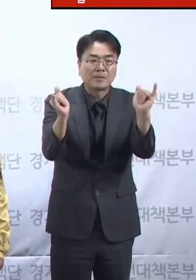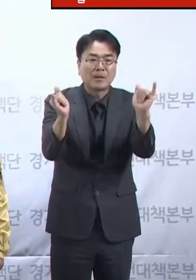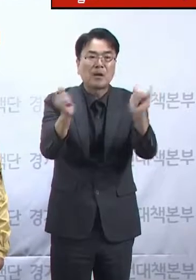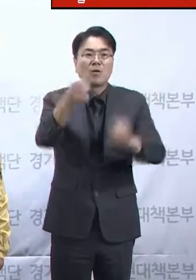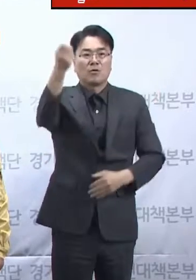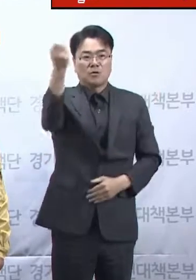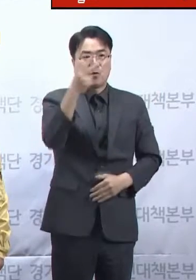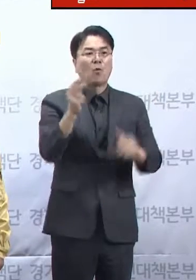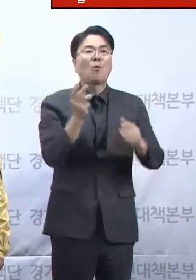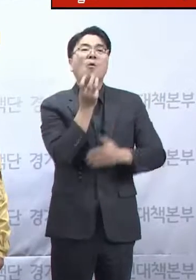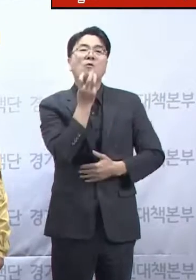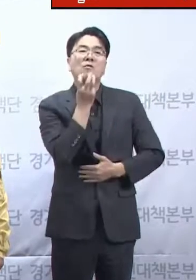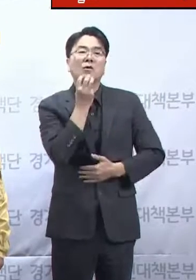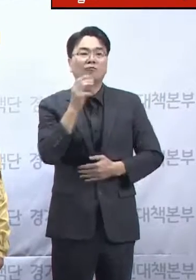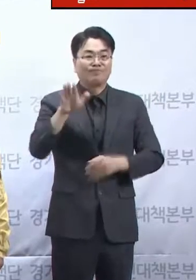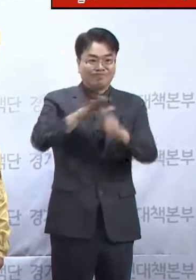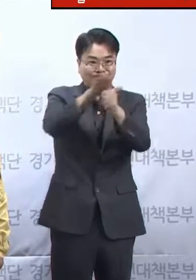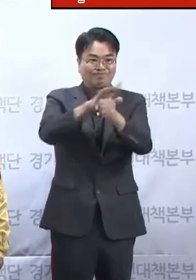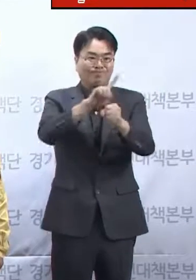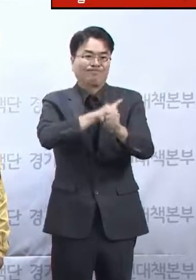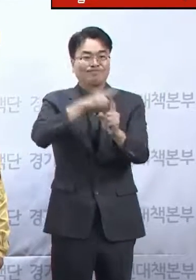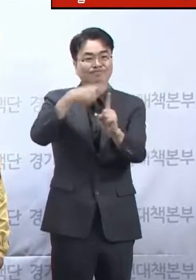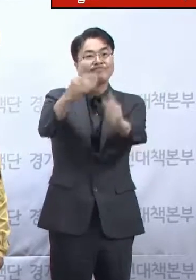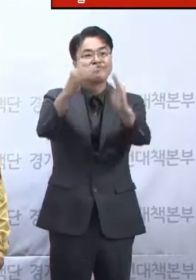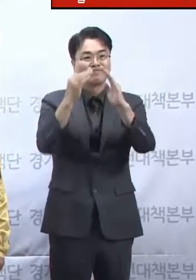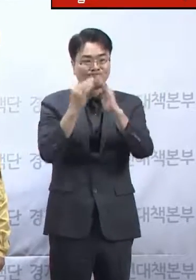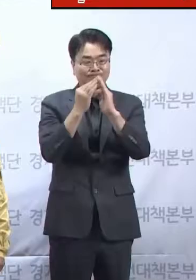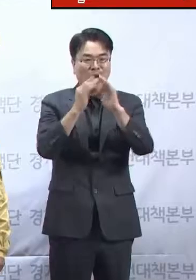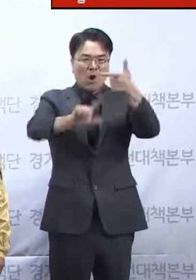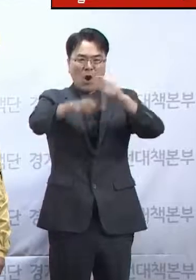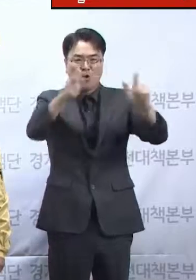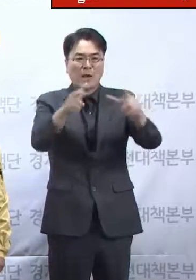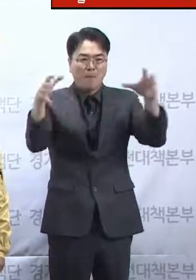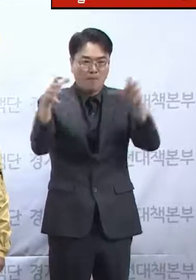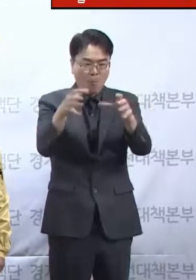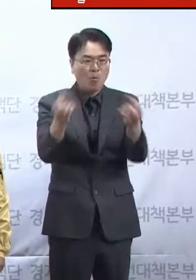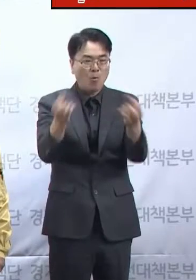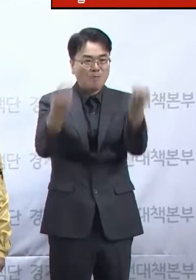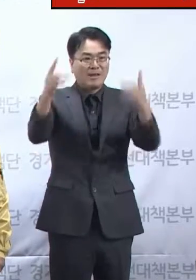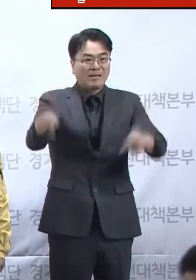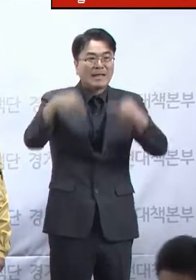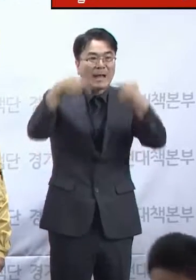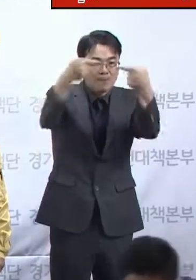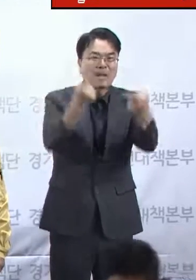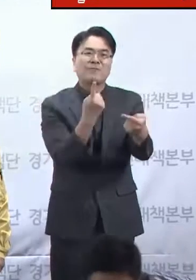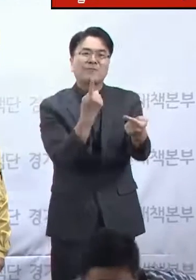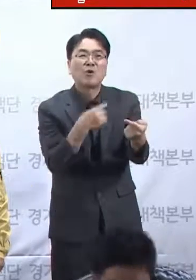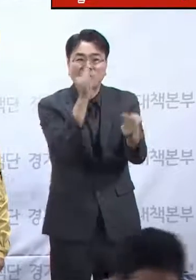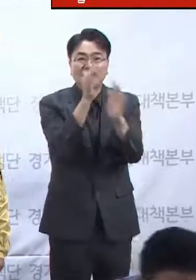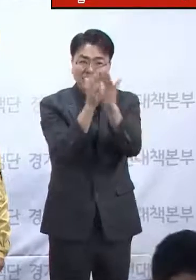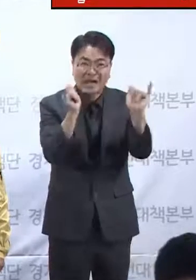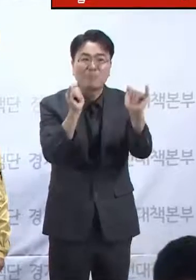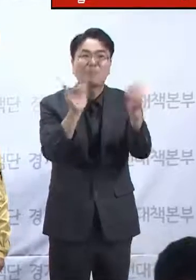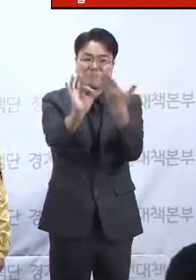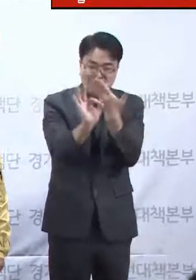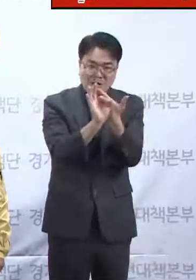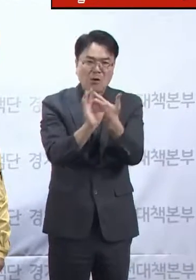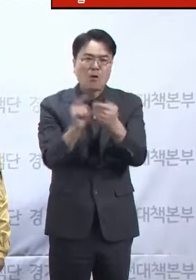그 다음에 서울 사랑제일교회 각종 모임 행사 등에 참여하신 분은